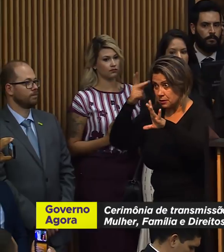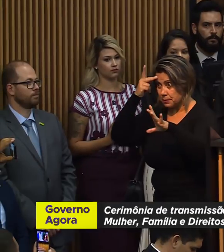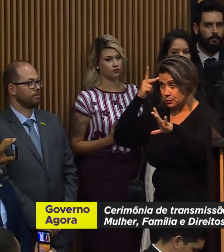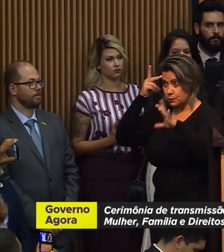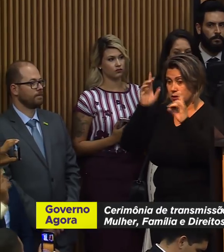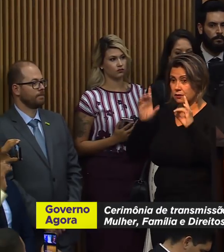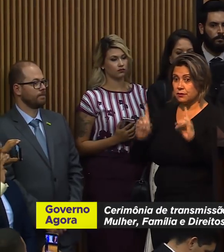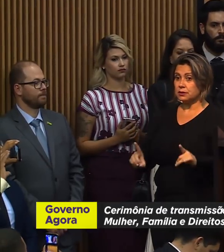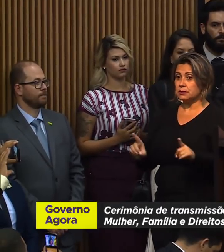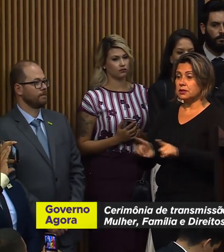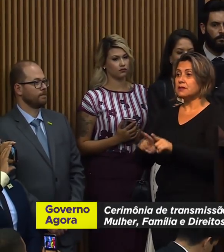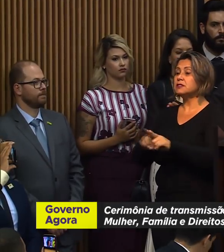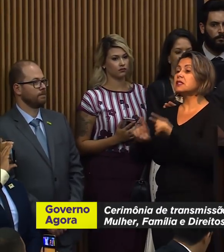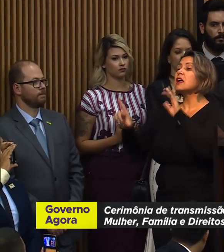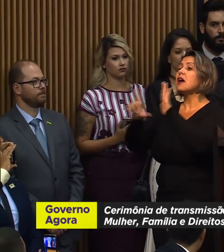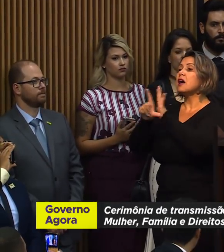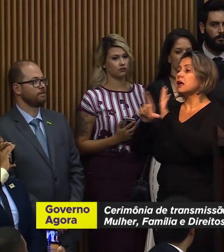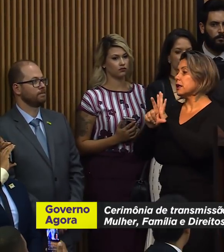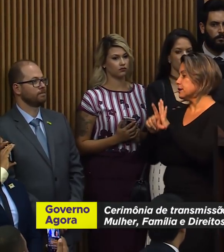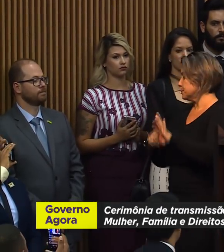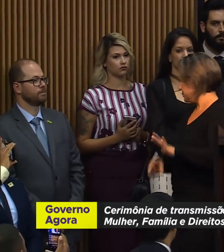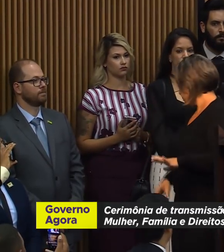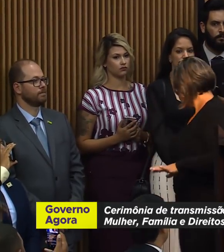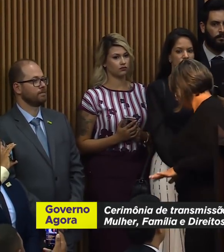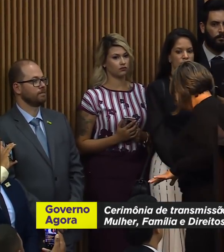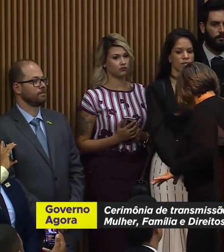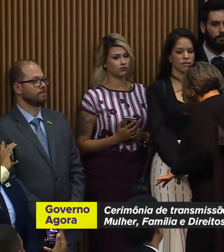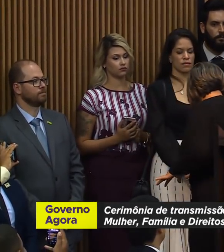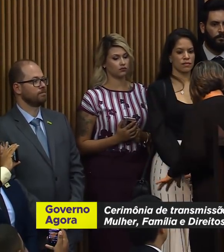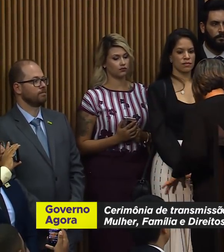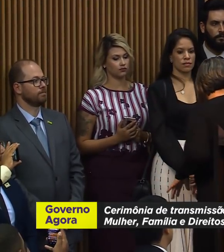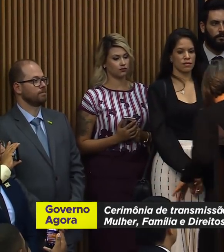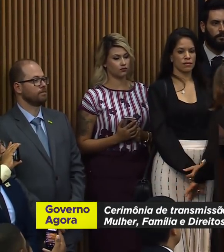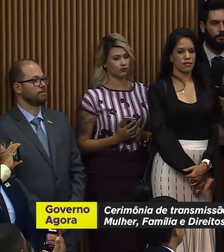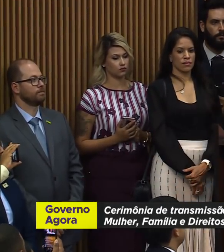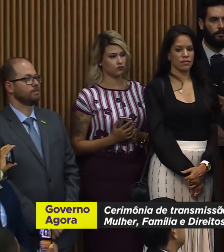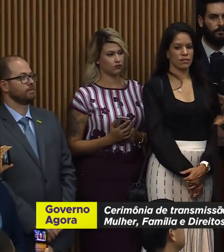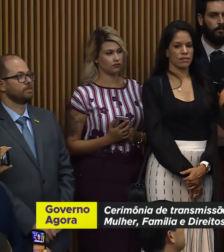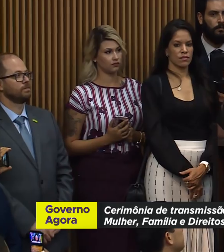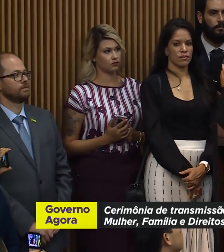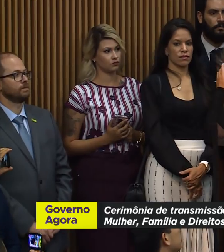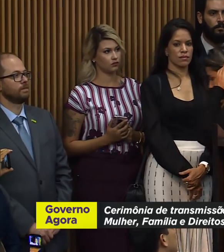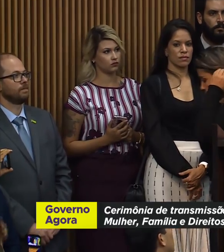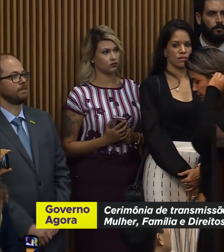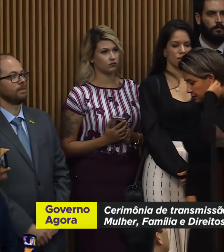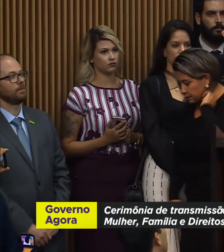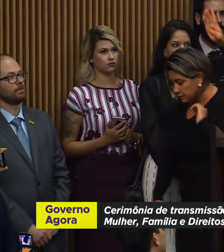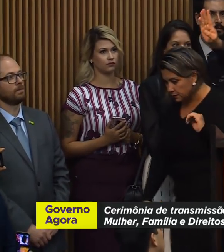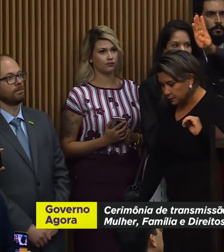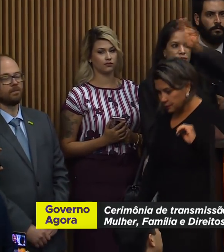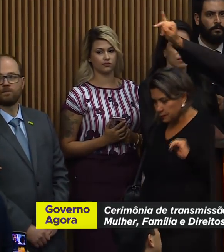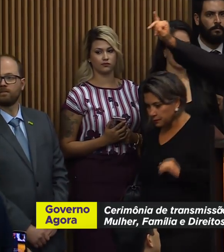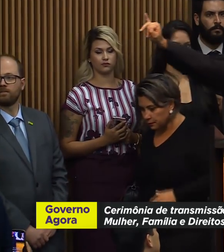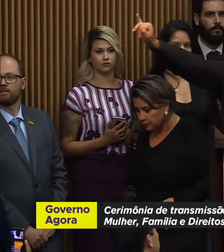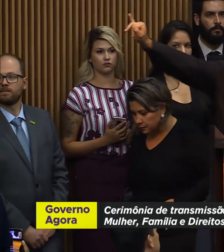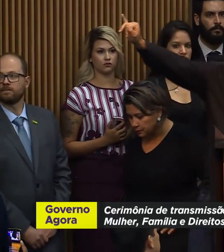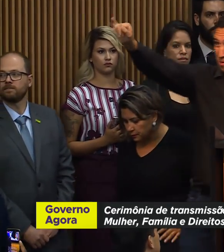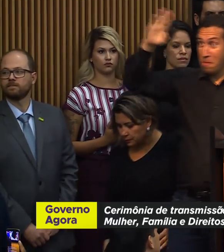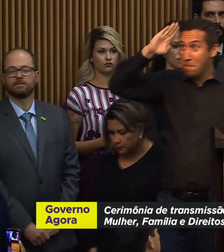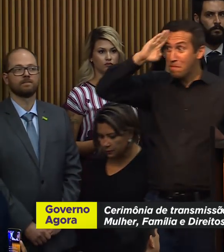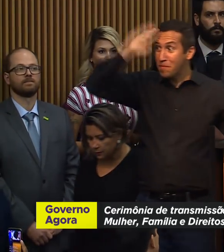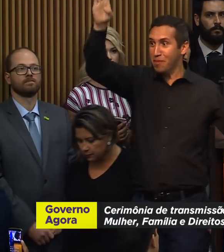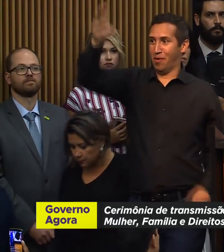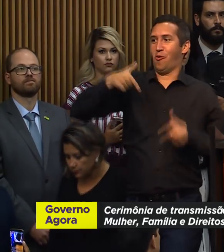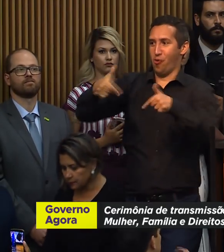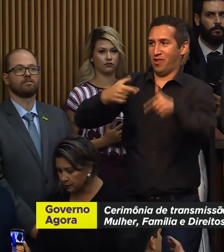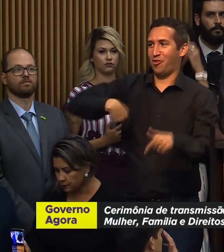deficiência. A Lei Brasileira de Inclusão é uma das nossas principais bandeiras. E aqui quero dizer aos nossos parlamentares, foram